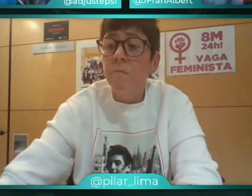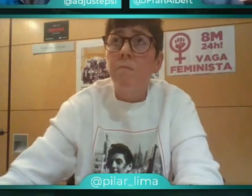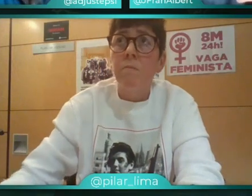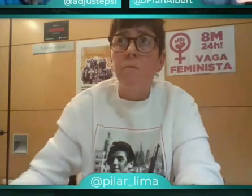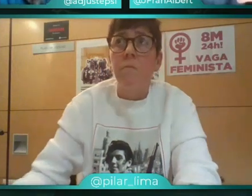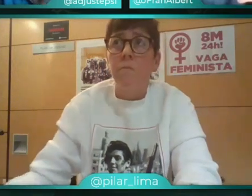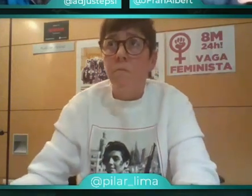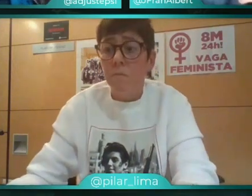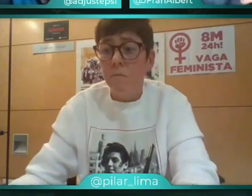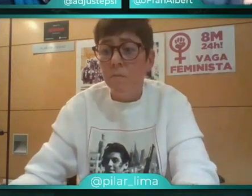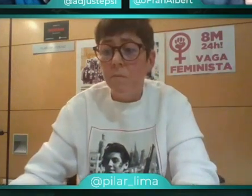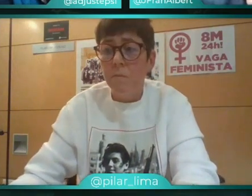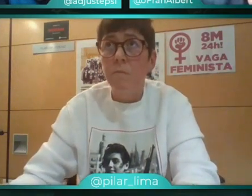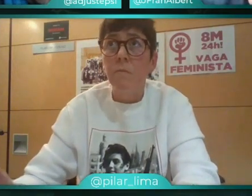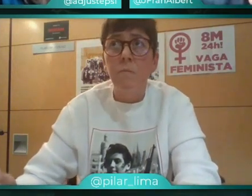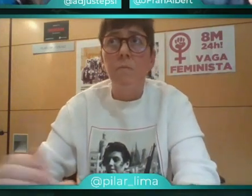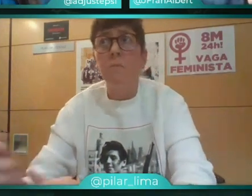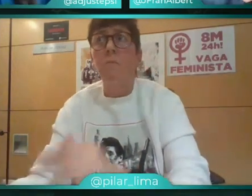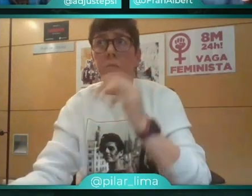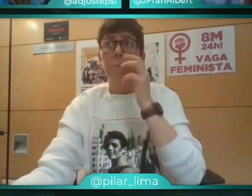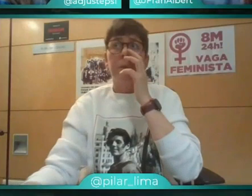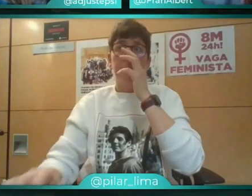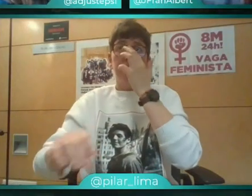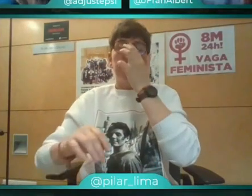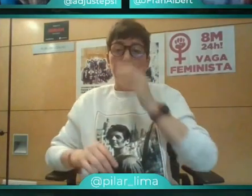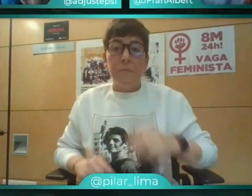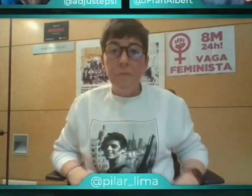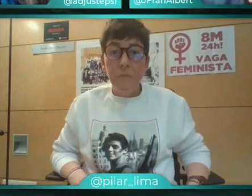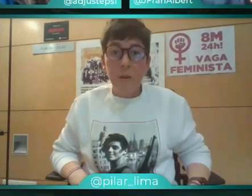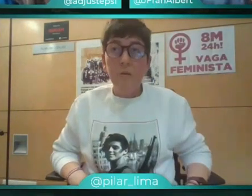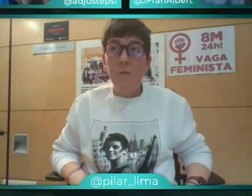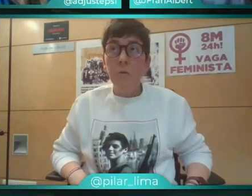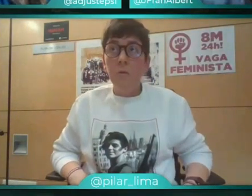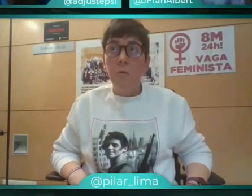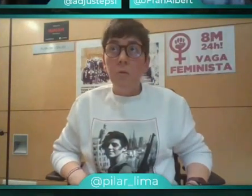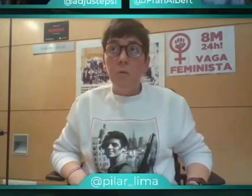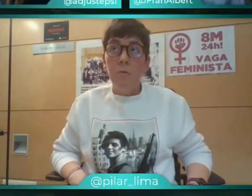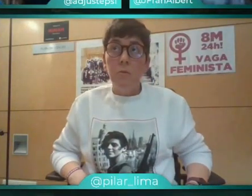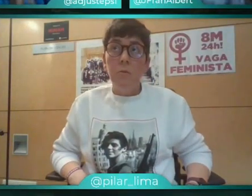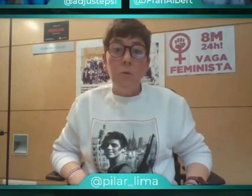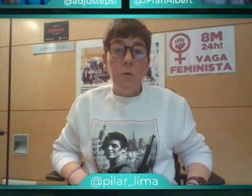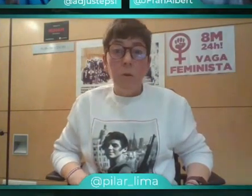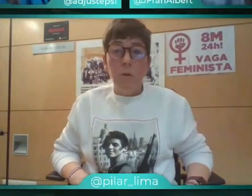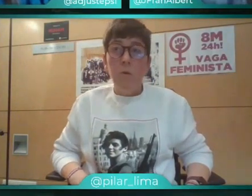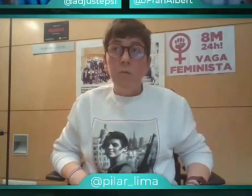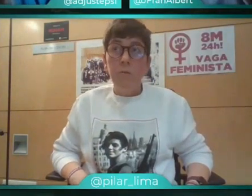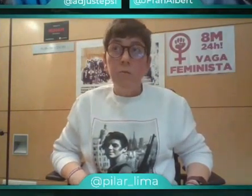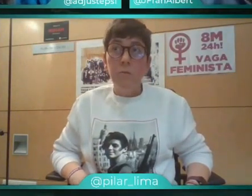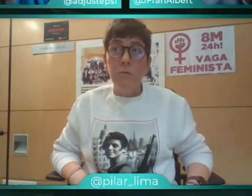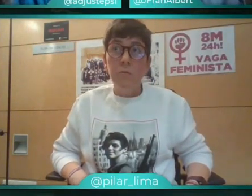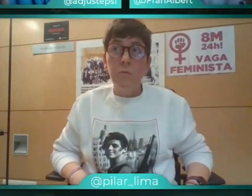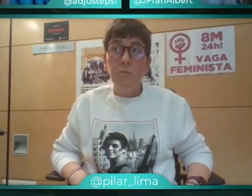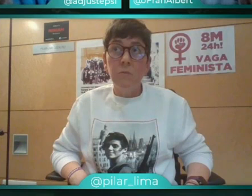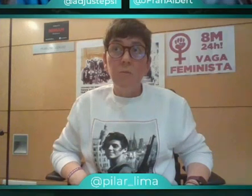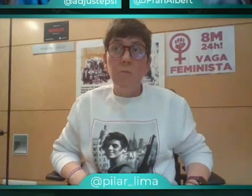y no ha pasado nada Pero dices a cambio de qué A Cambio De nada ha sido un culo ha sido ha sido un invento Y seguramente muchas de la gente que estaba ahí linchando